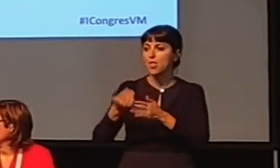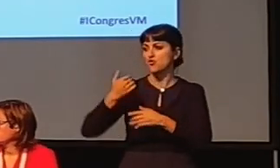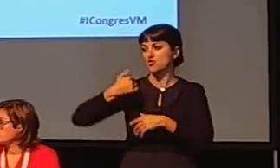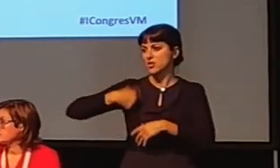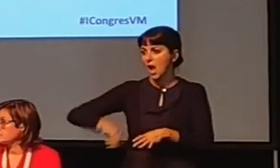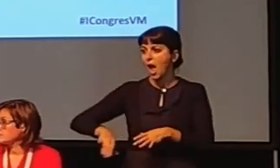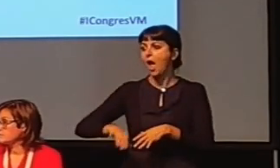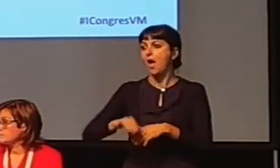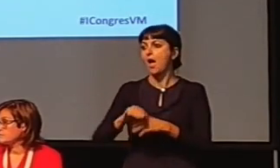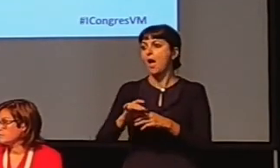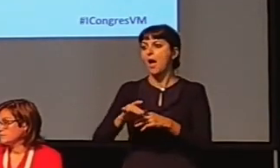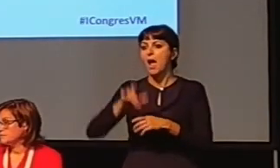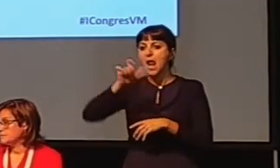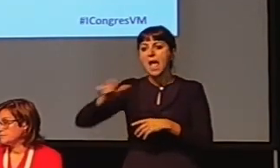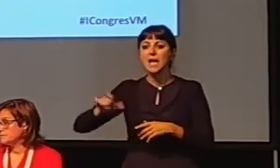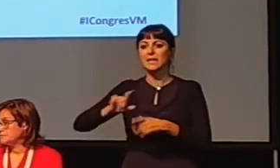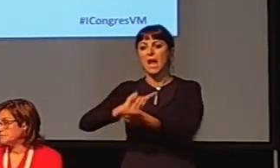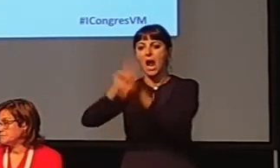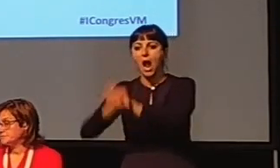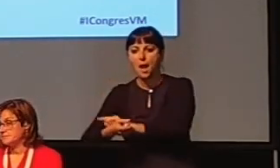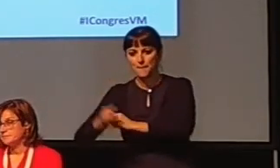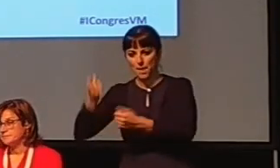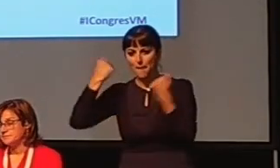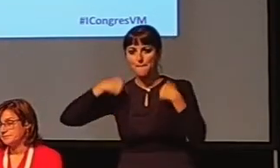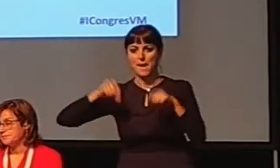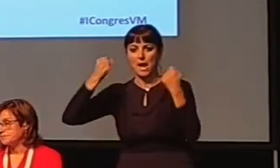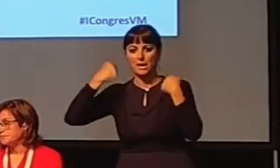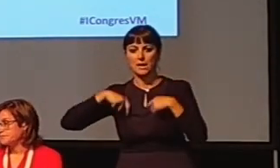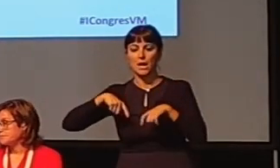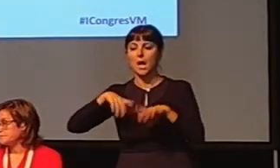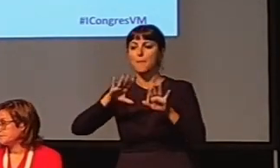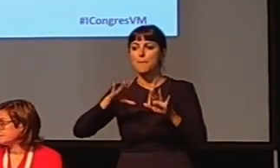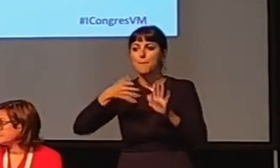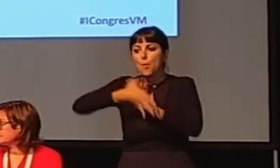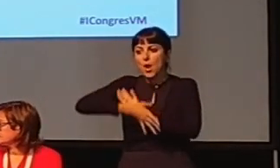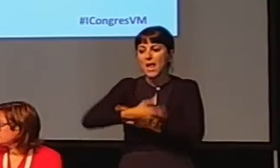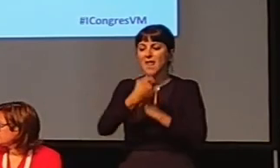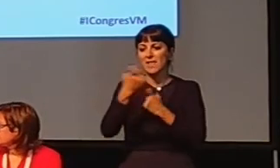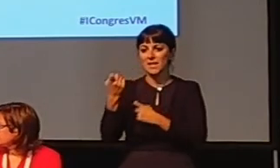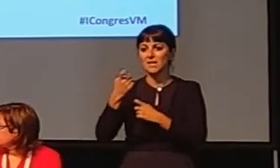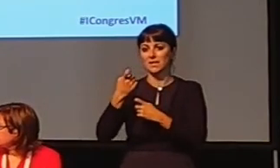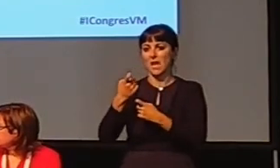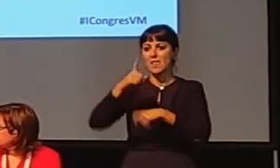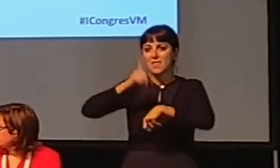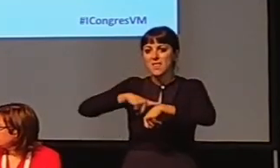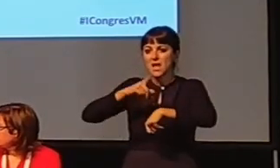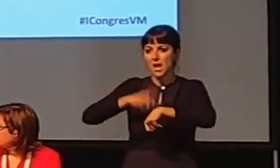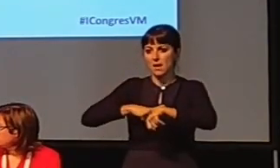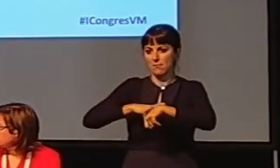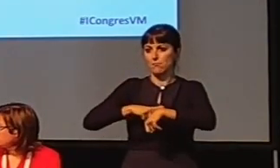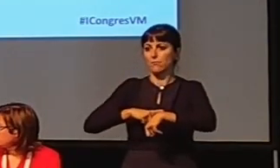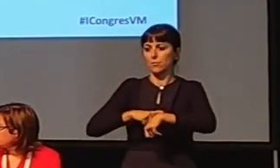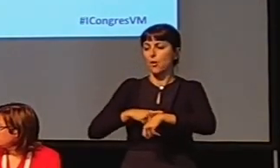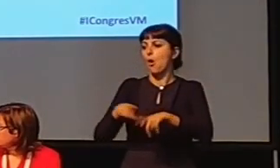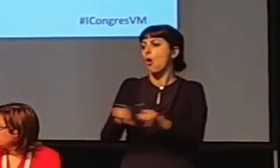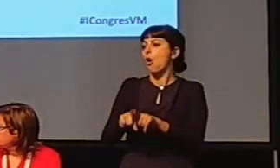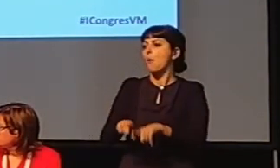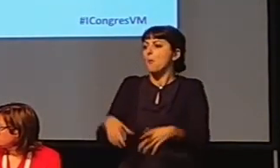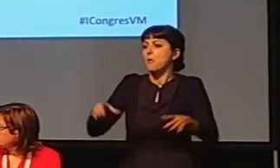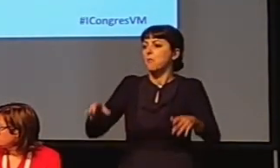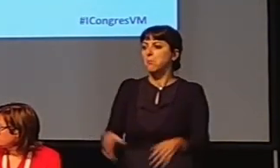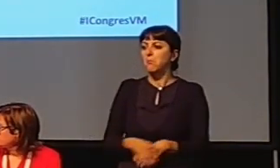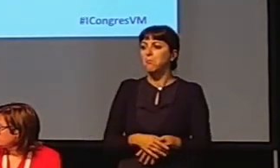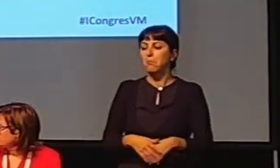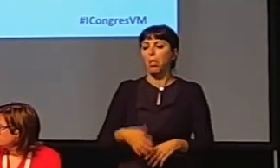oferint espais, la gent canvia la pràctica, perquè necessita temps per poder reflexionar, no som unes ties que no tinguem